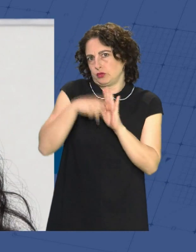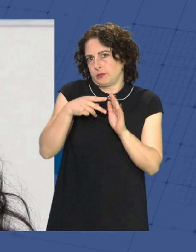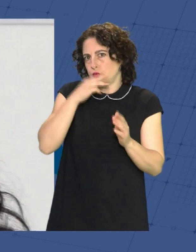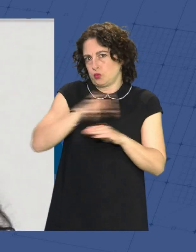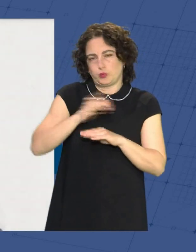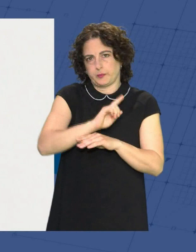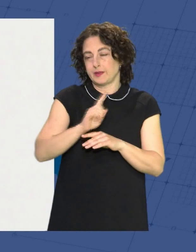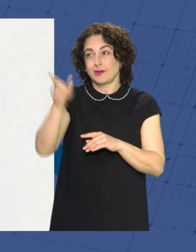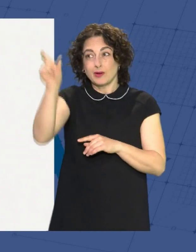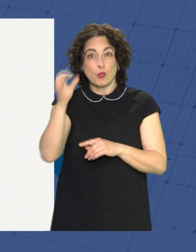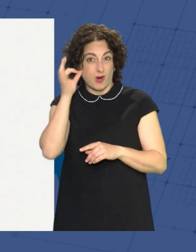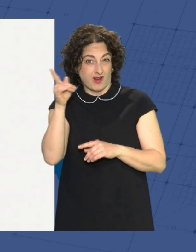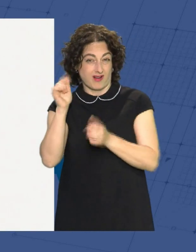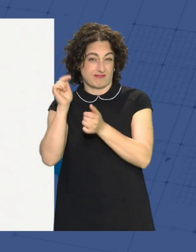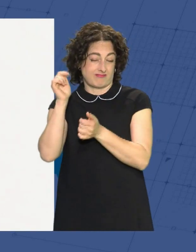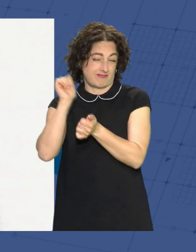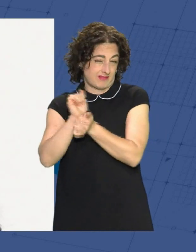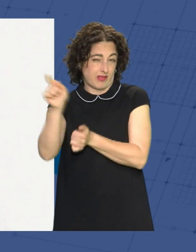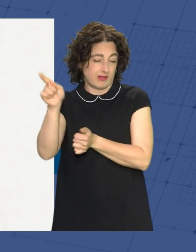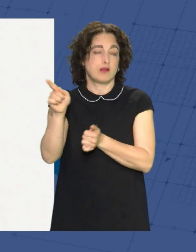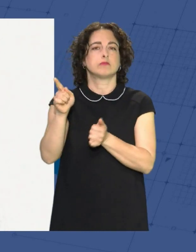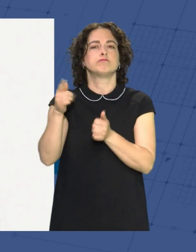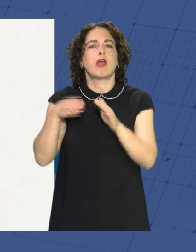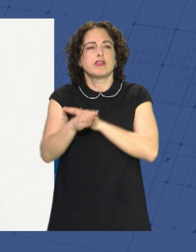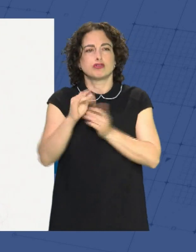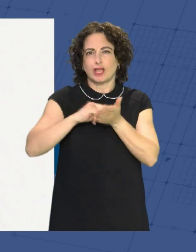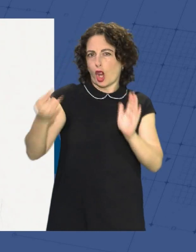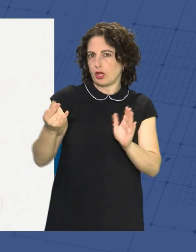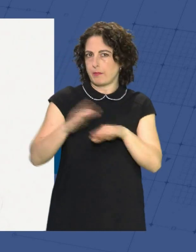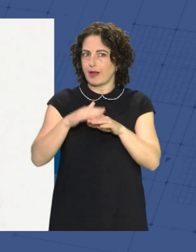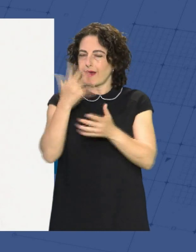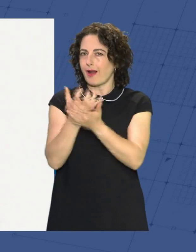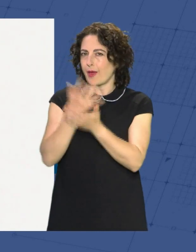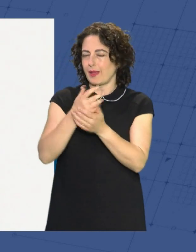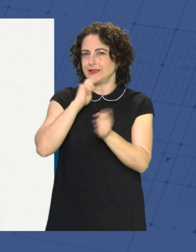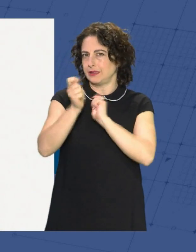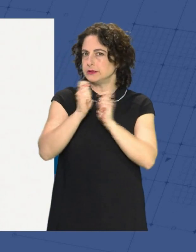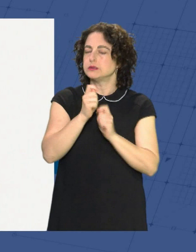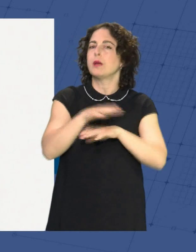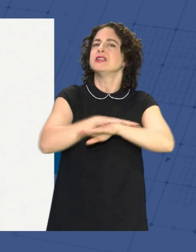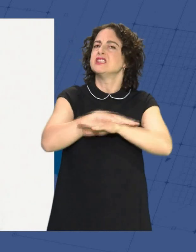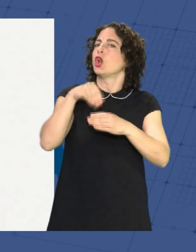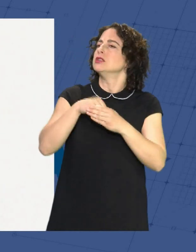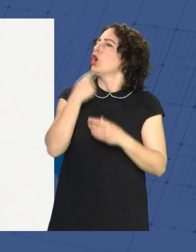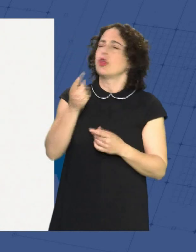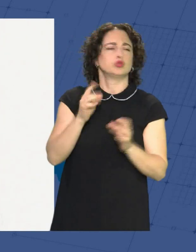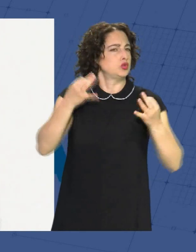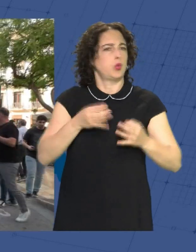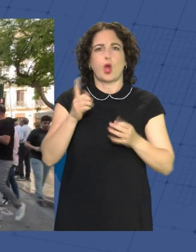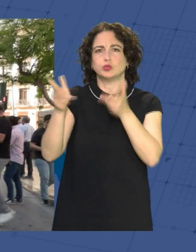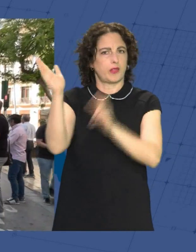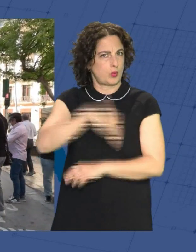a Ana Julia Quezada tener acceso a medios tecnológicos para grabar una entrevista que desde el Ministerio del Interior le habían asegurado que no estaba autorizada.